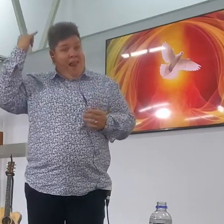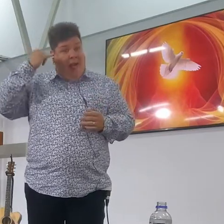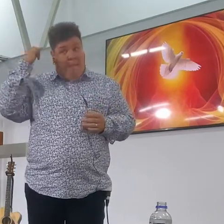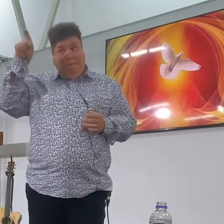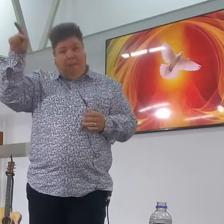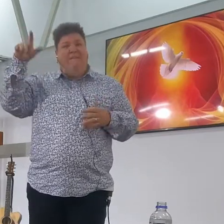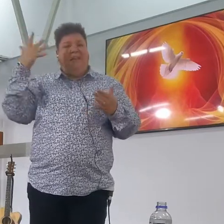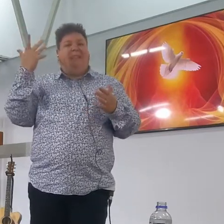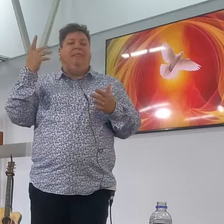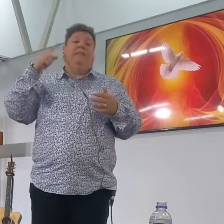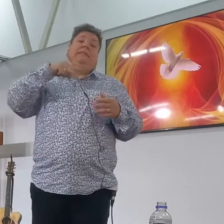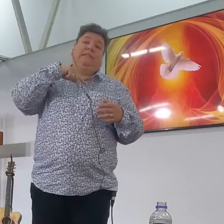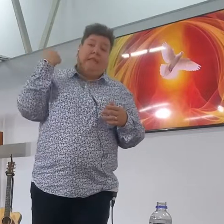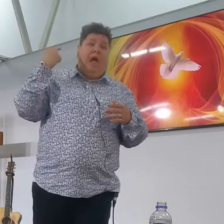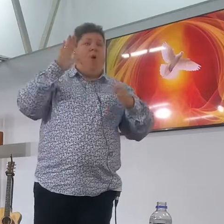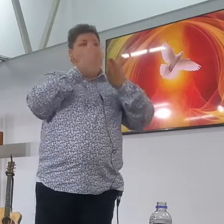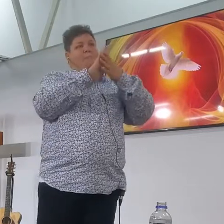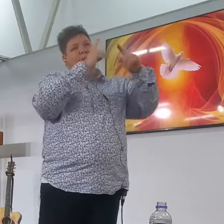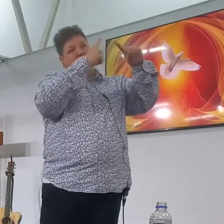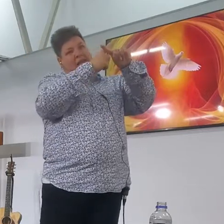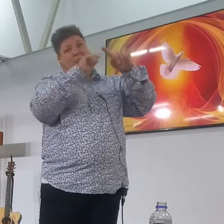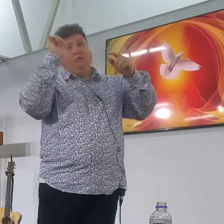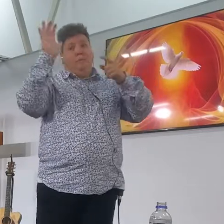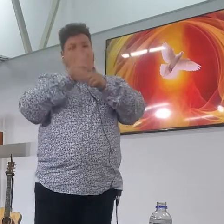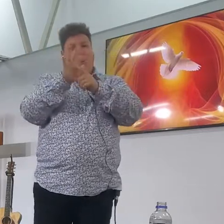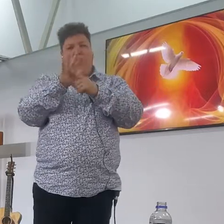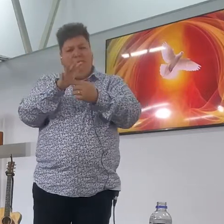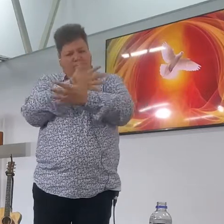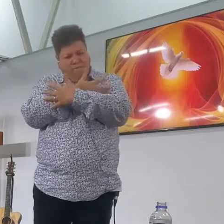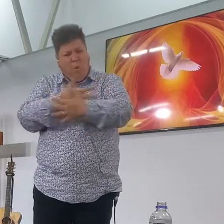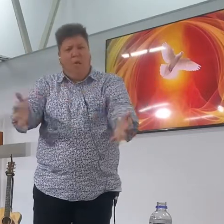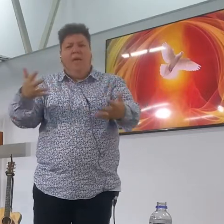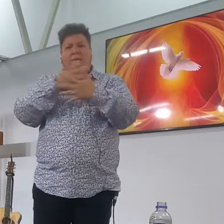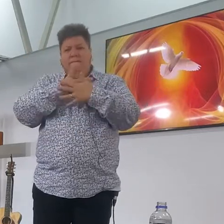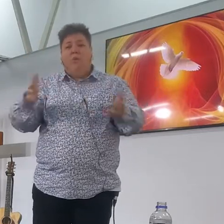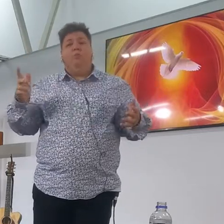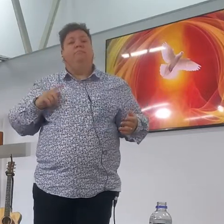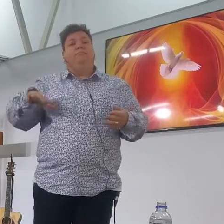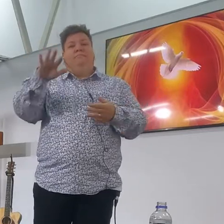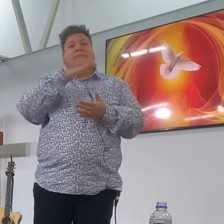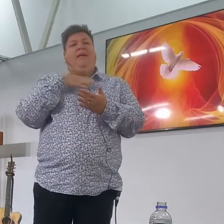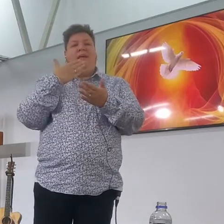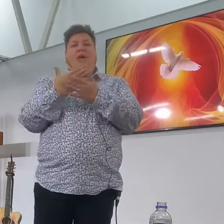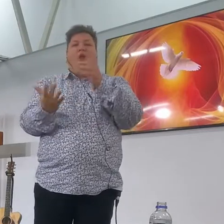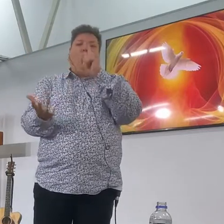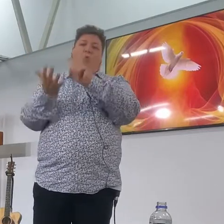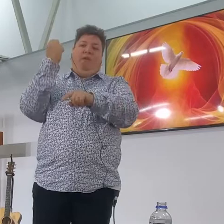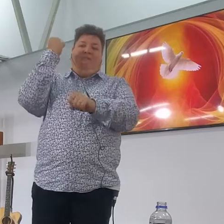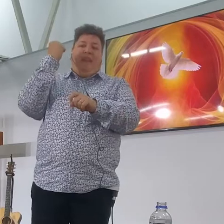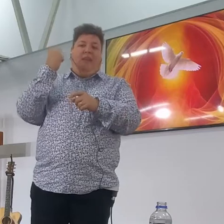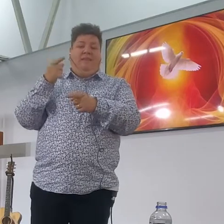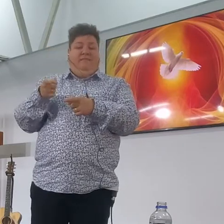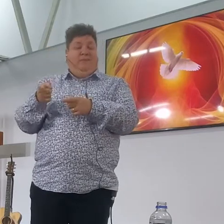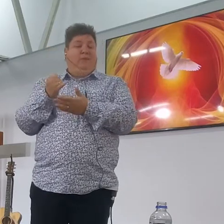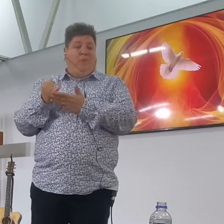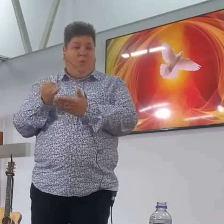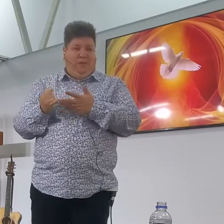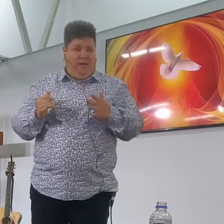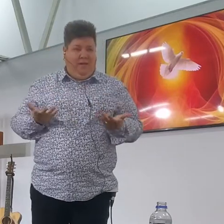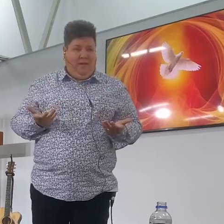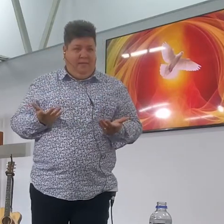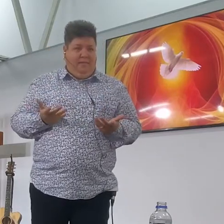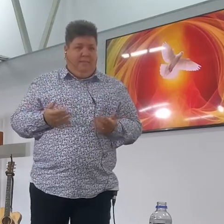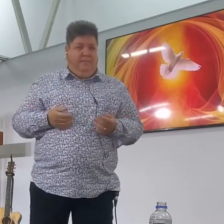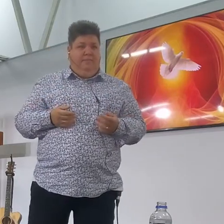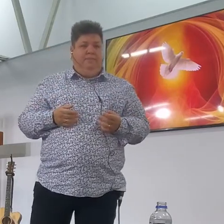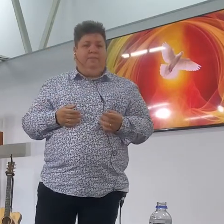geslag word aan die kruis, en sy bloed vloei sodat ek en jy oorwinning kan kry oor sonde. Amen.